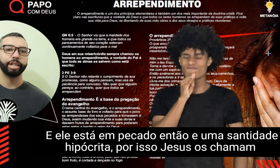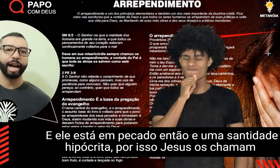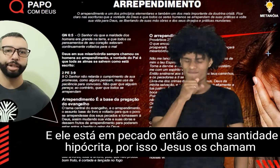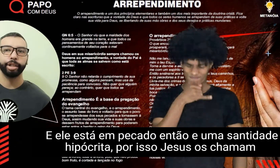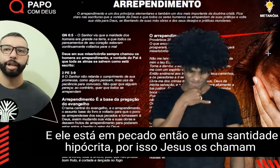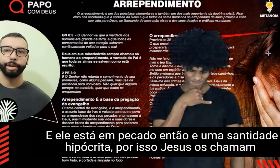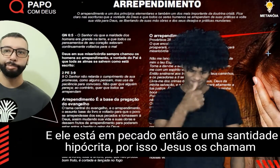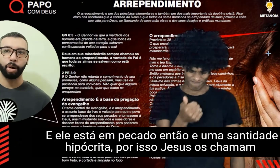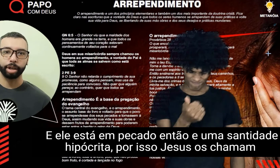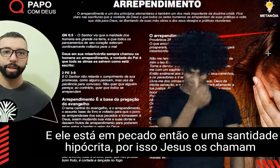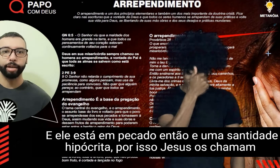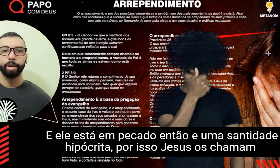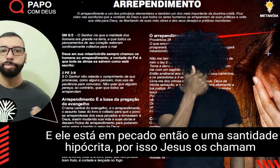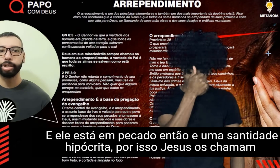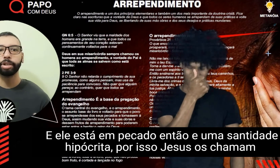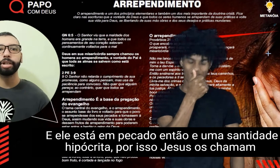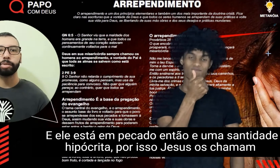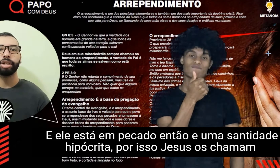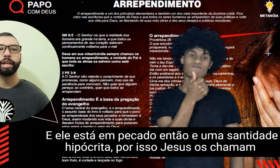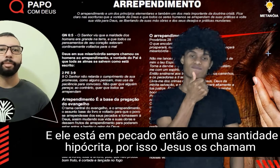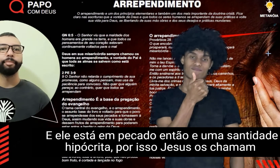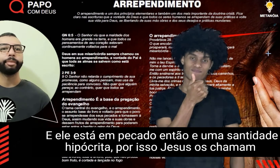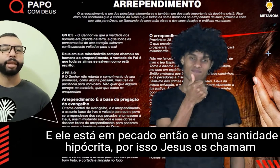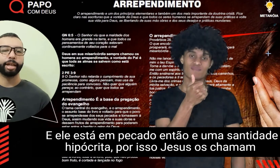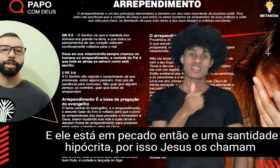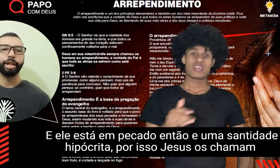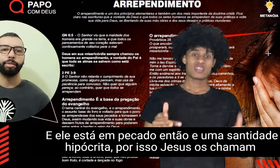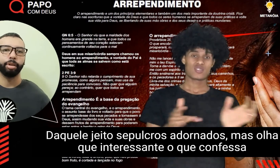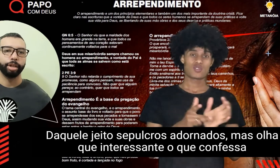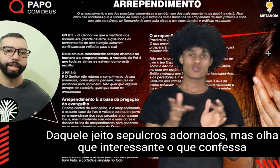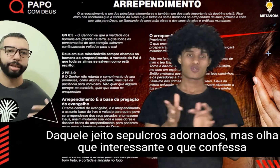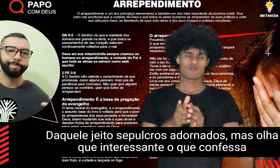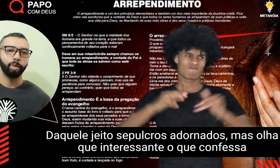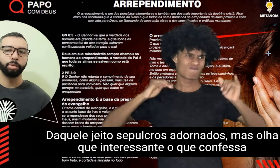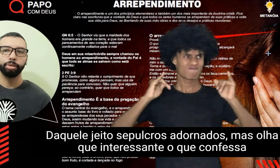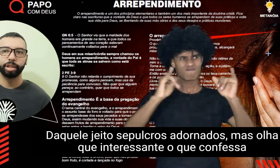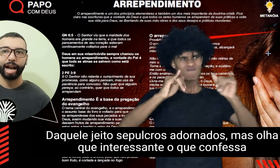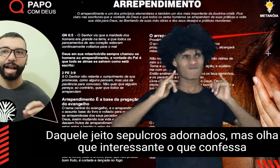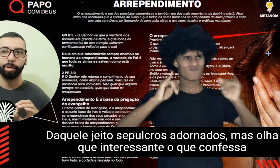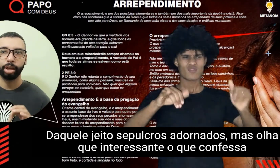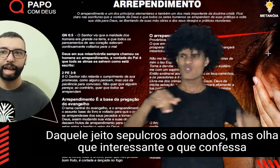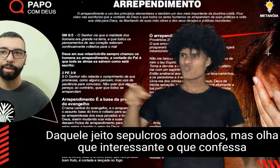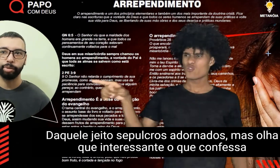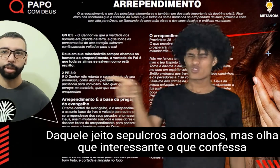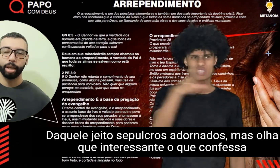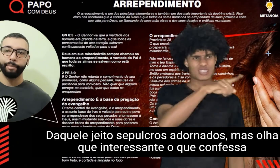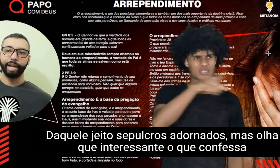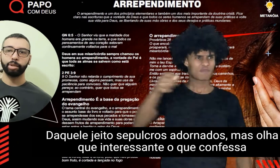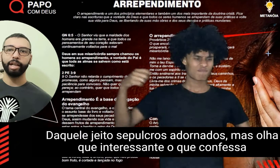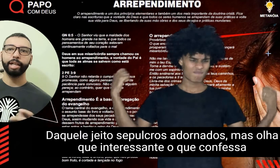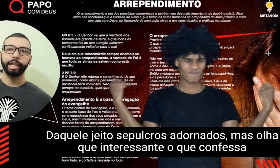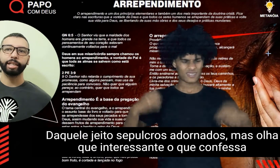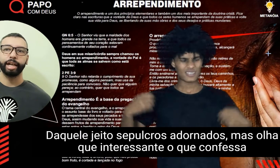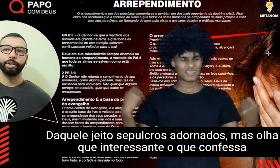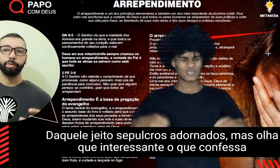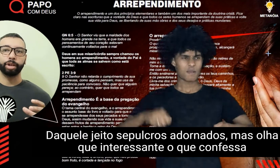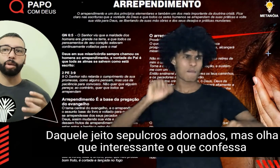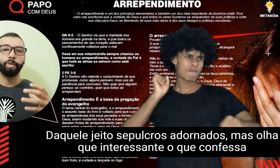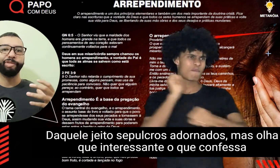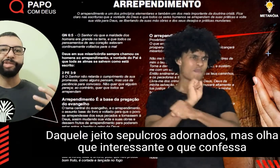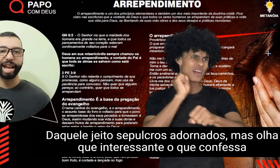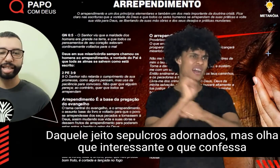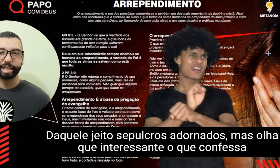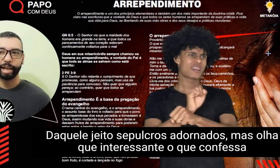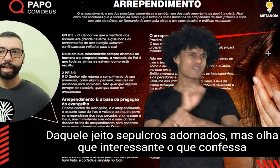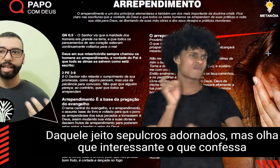uma santidade hipócrita, por isso que Jesus chama daquele jeito, de sepulcros adornados. Mas olha que interessante, o